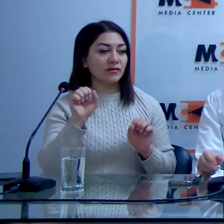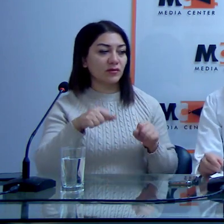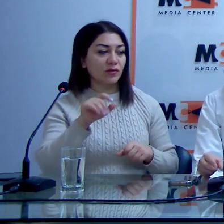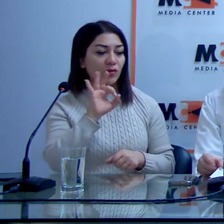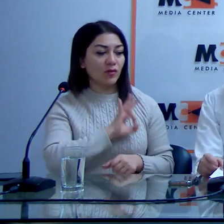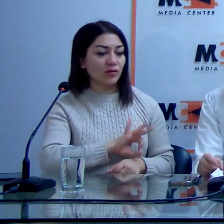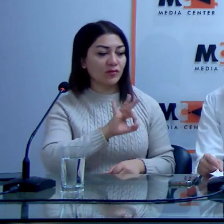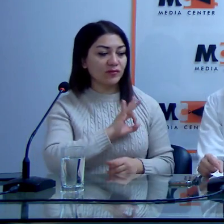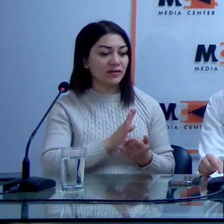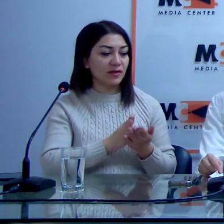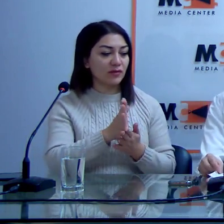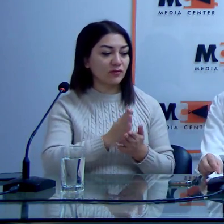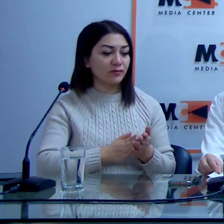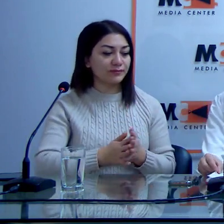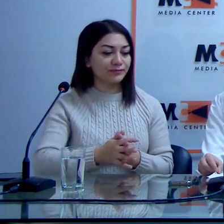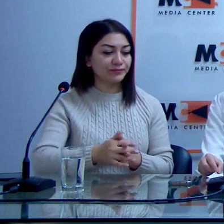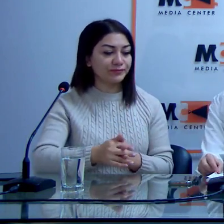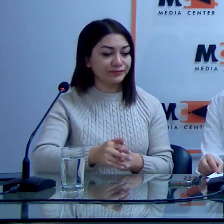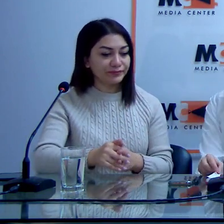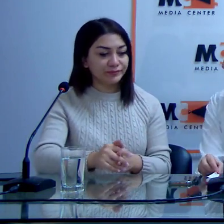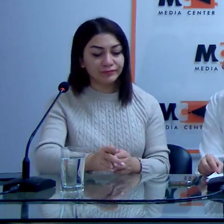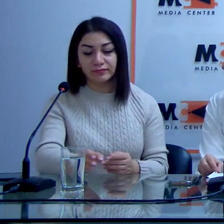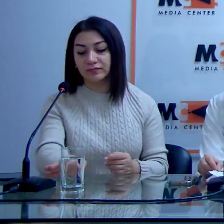put jala to the